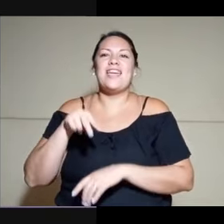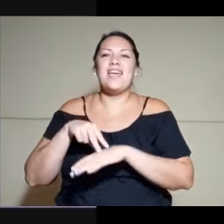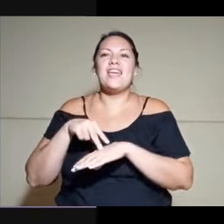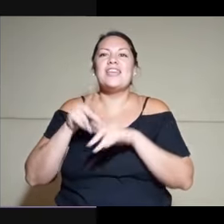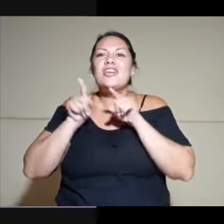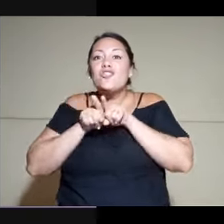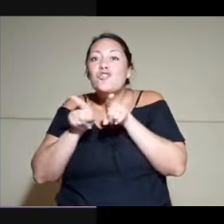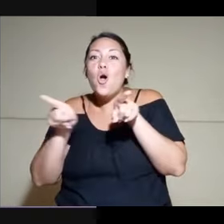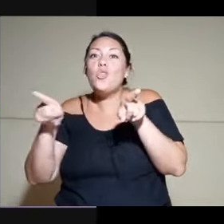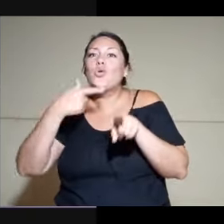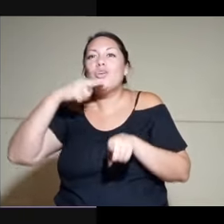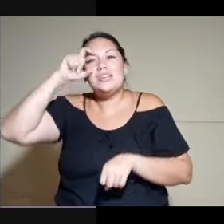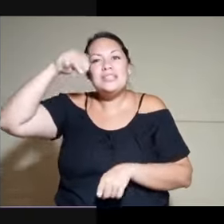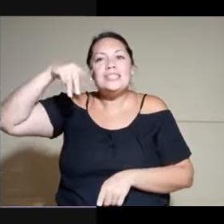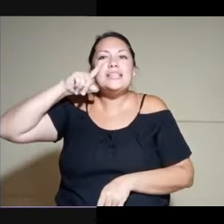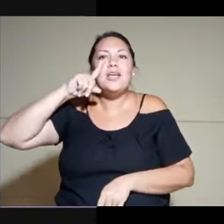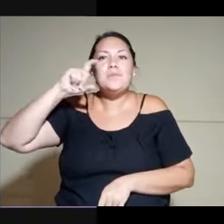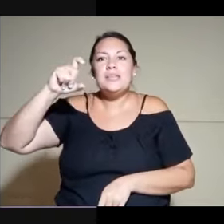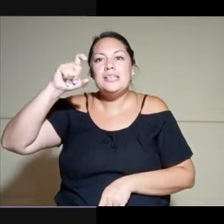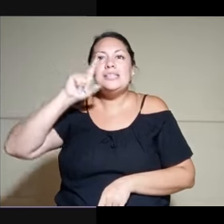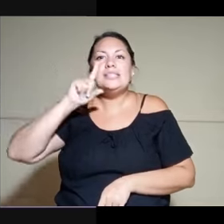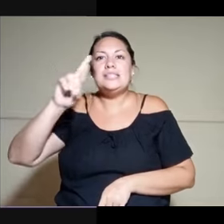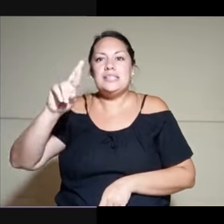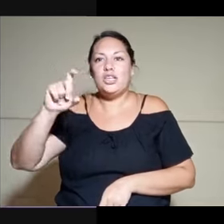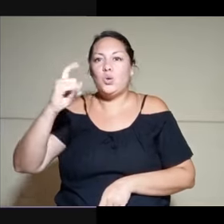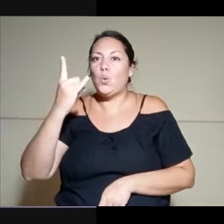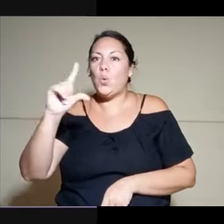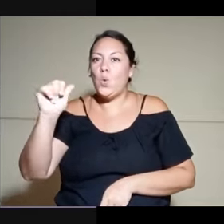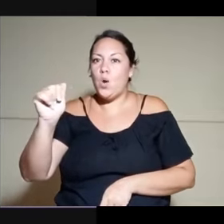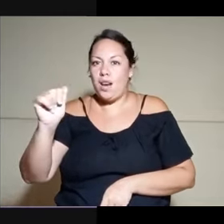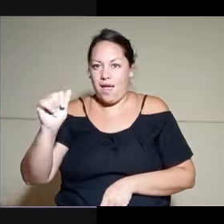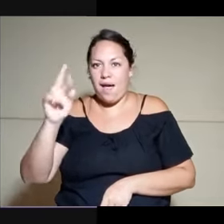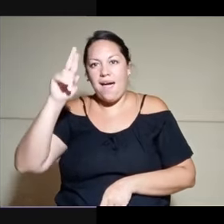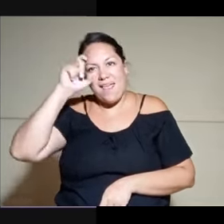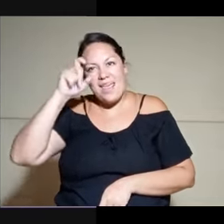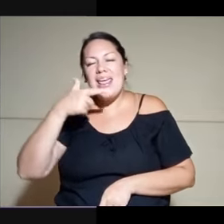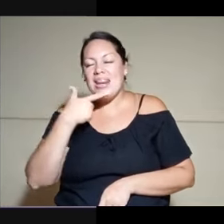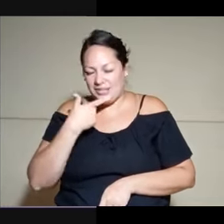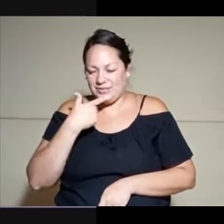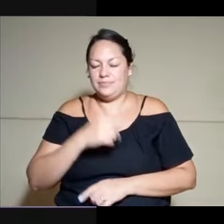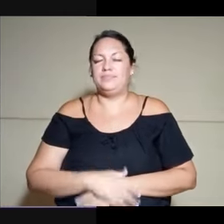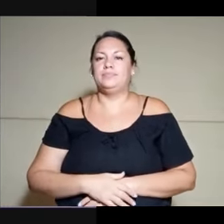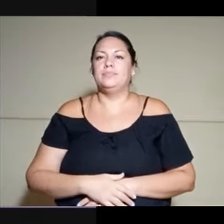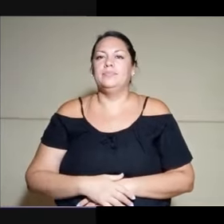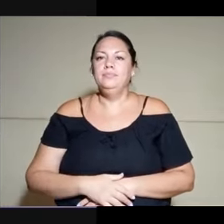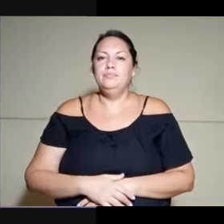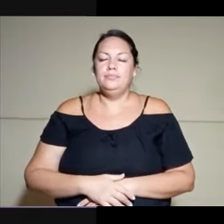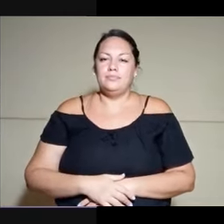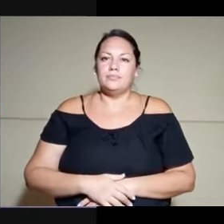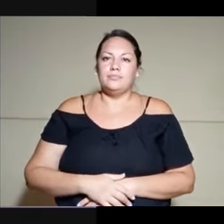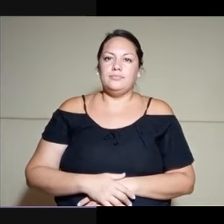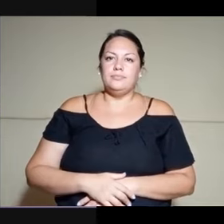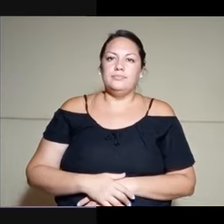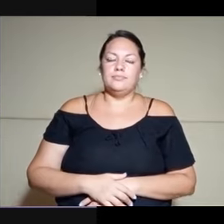del oído, pero en vez de la cóclea, que es auditivo, sale de lo que serían los conductos semicirculares y el